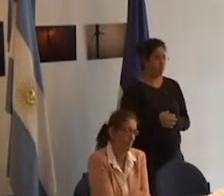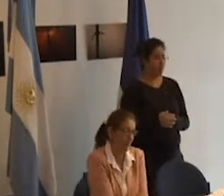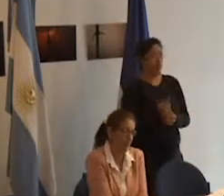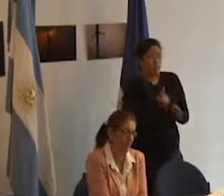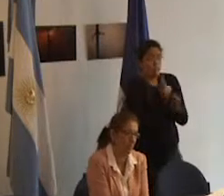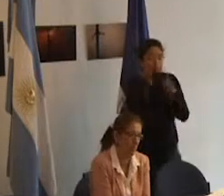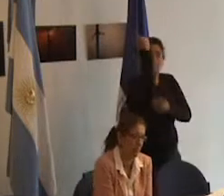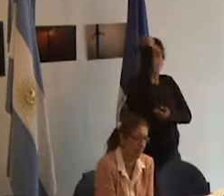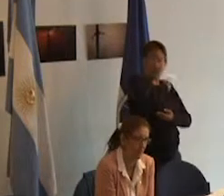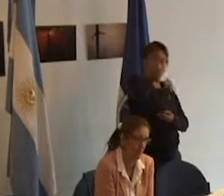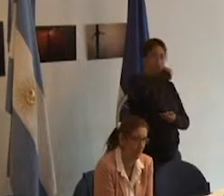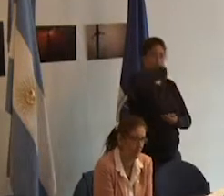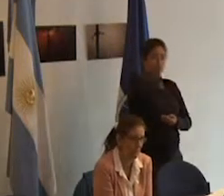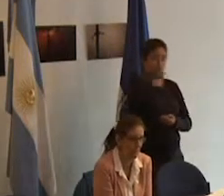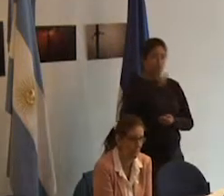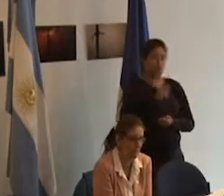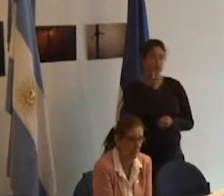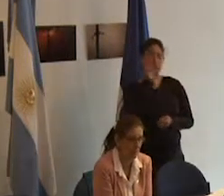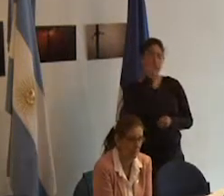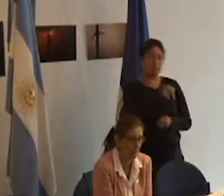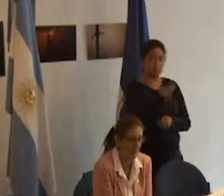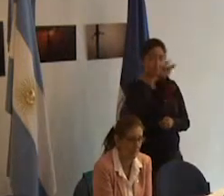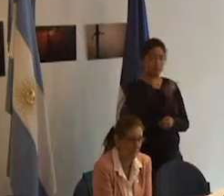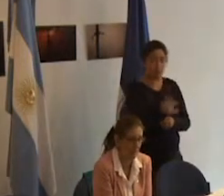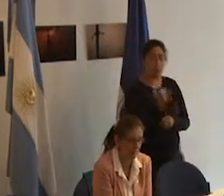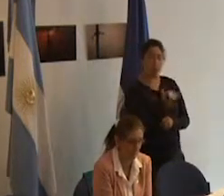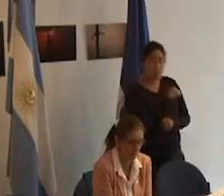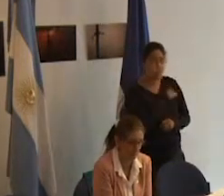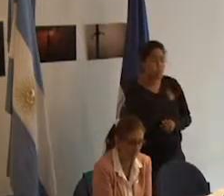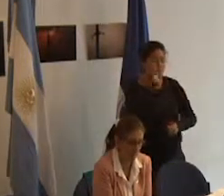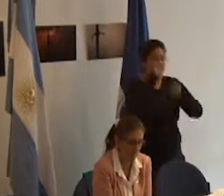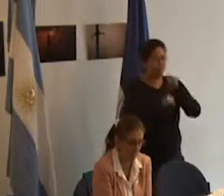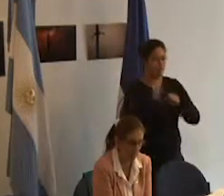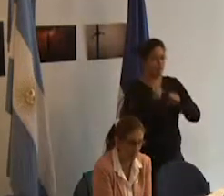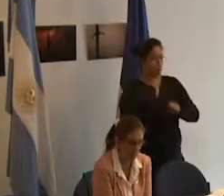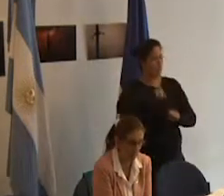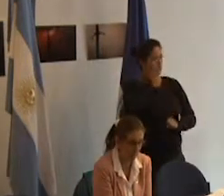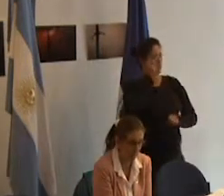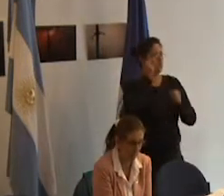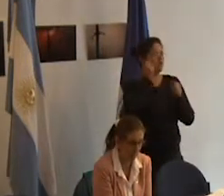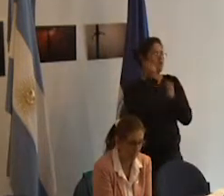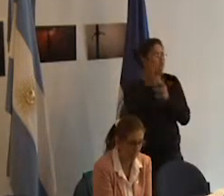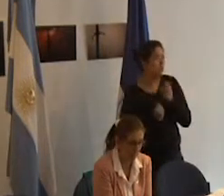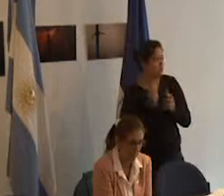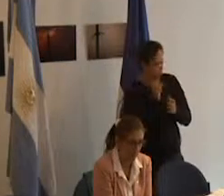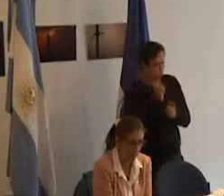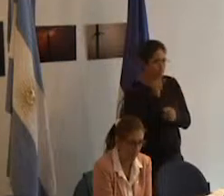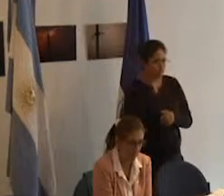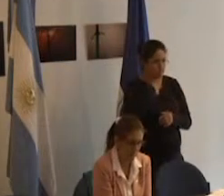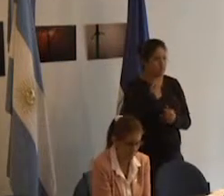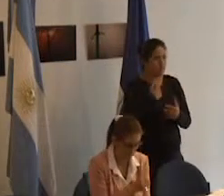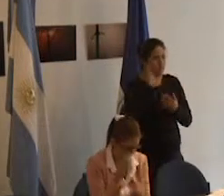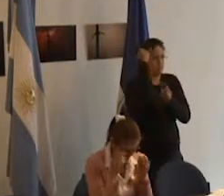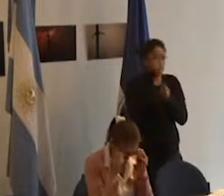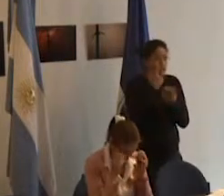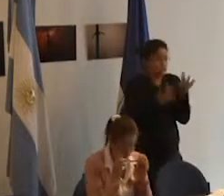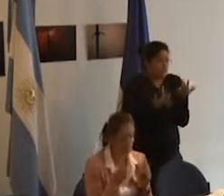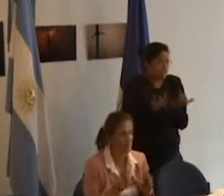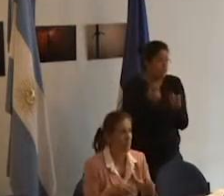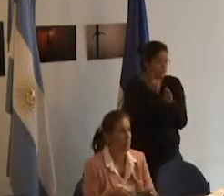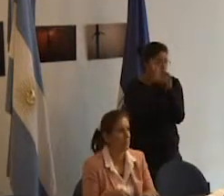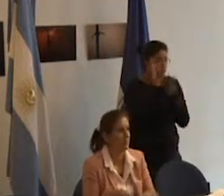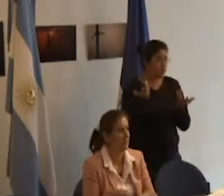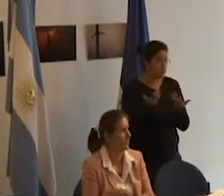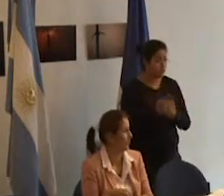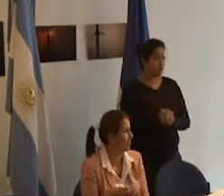que la política me diga que tengo que ver en el otro una posibilidad y no una debilidad. Nosotros nos apartábamos, sé que aquí hay